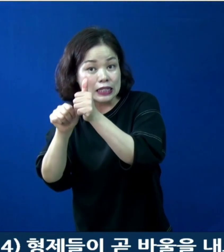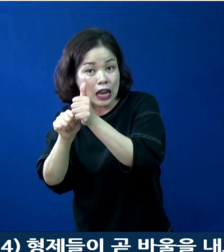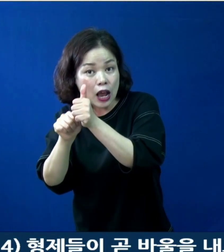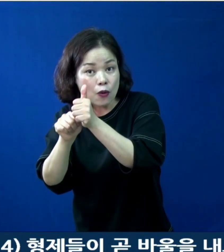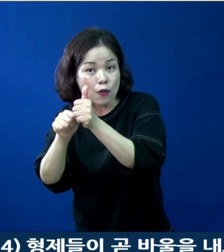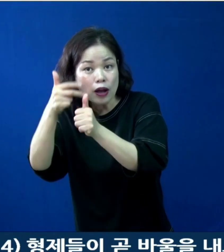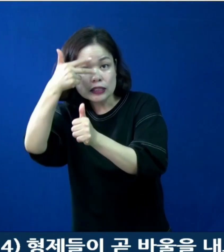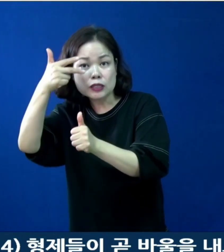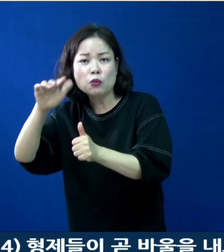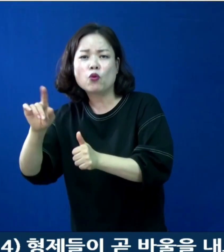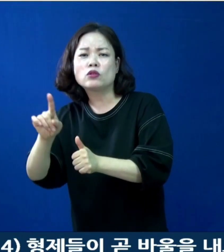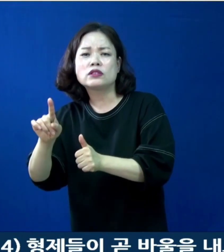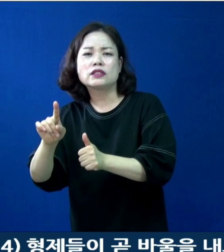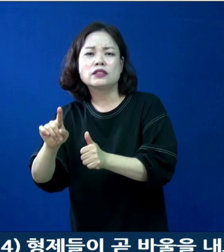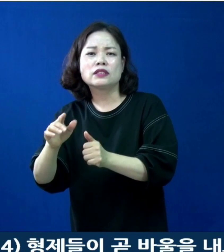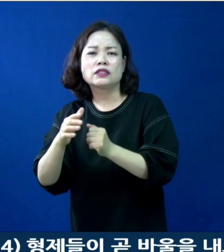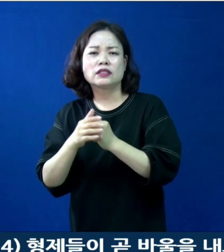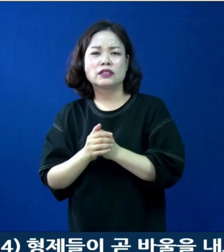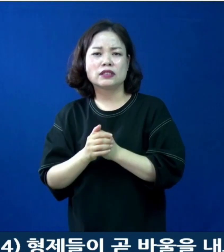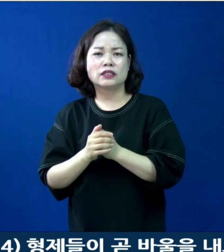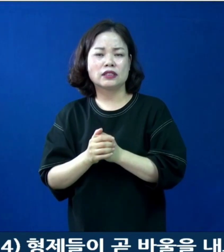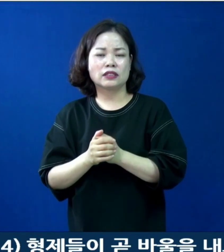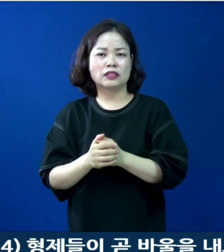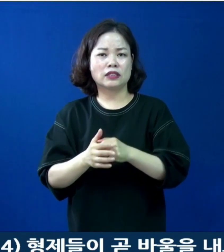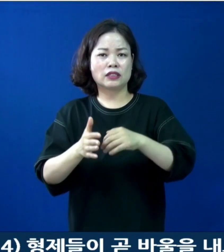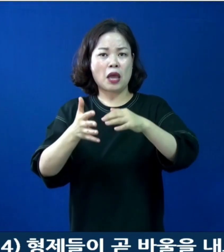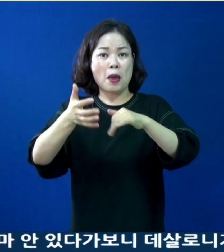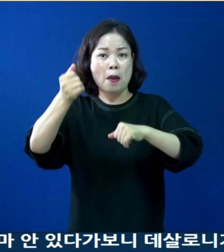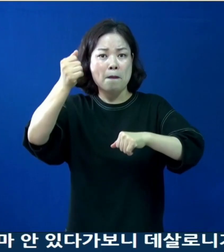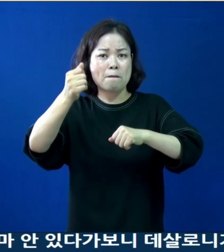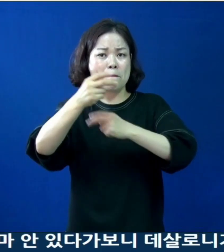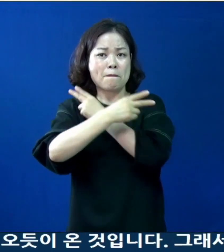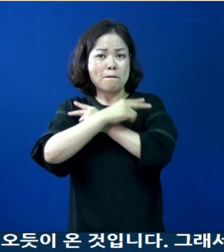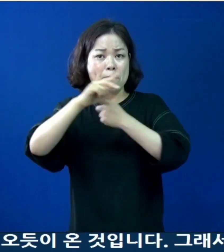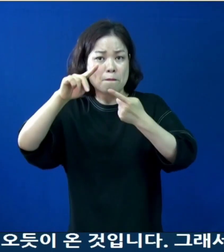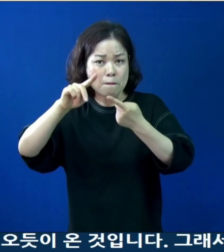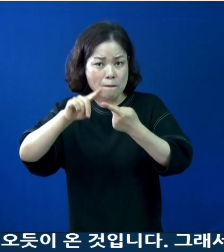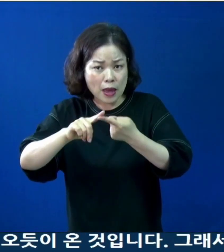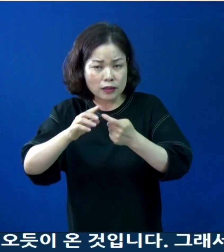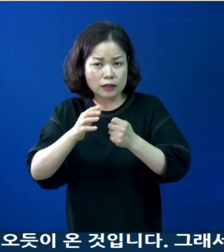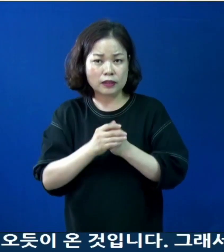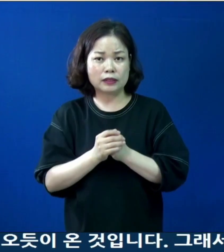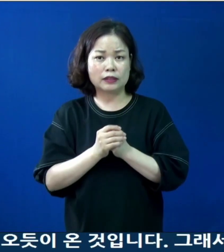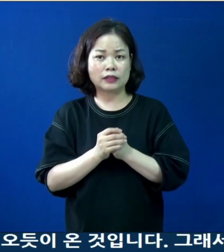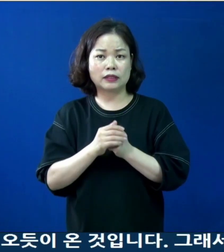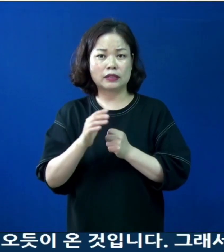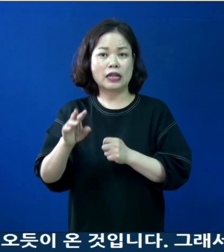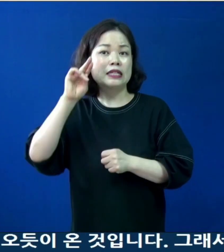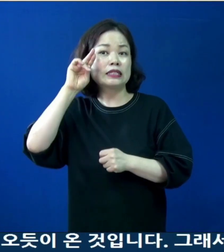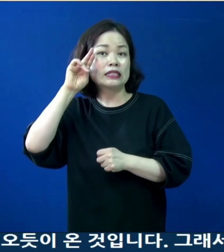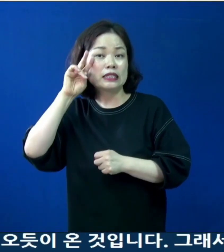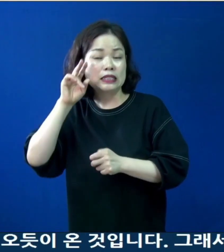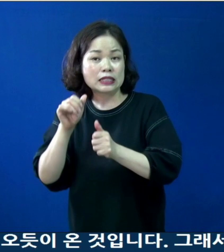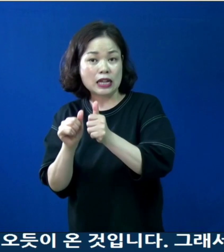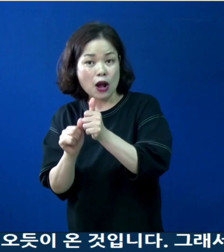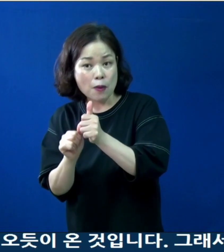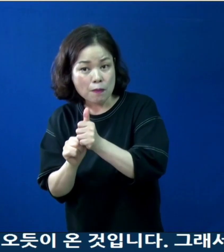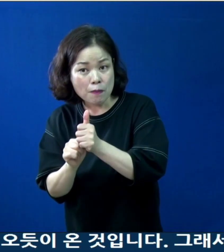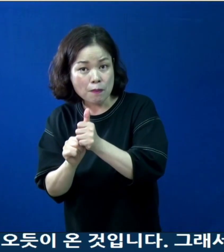거기가 어디입니까? 베레아에 머물러는 게 찢어진 거예요. 실라와 디모데는 베레아에 남고